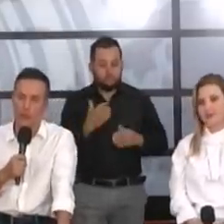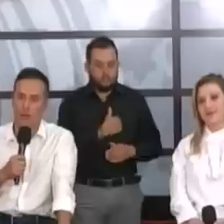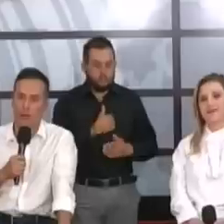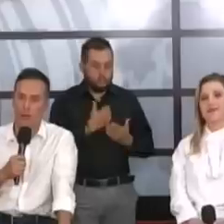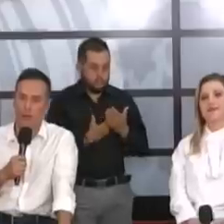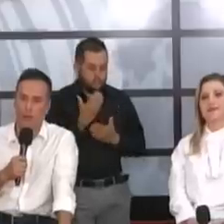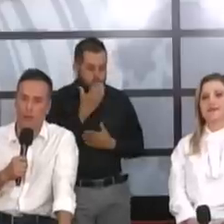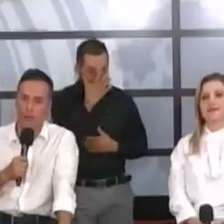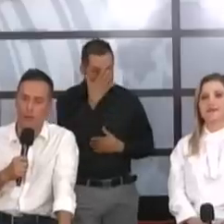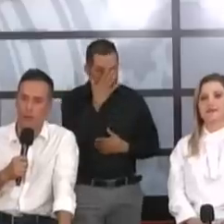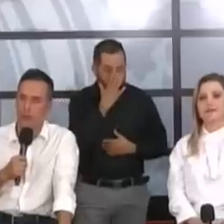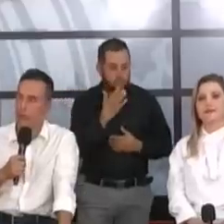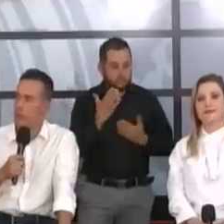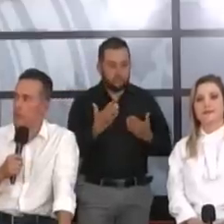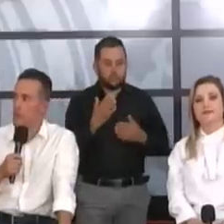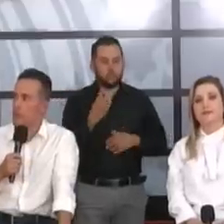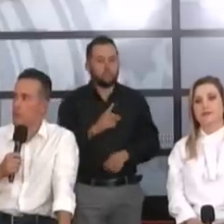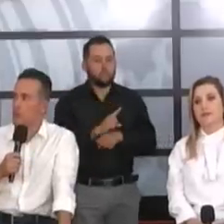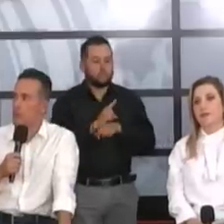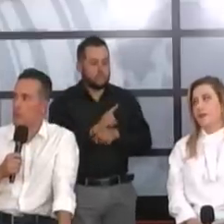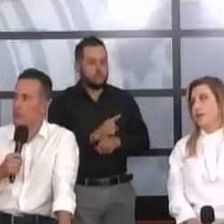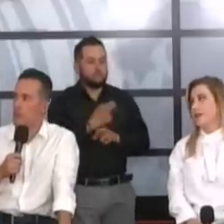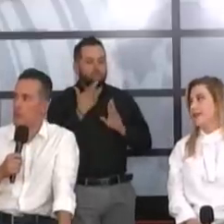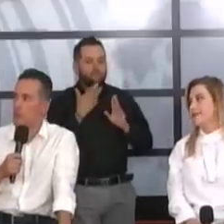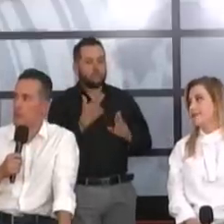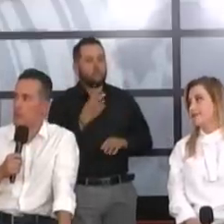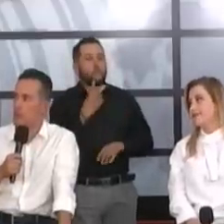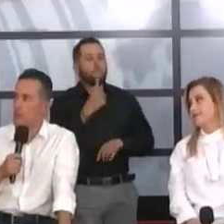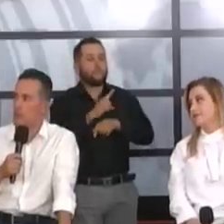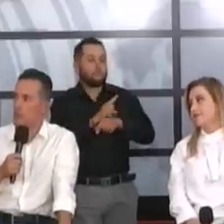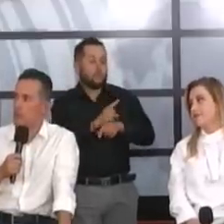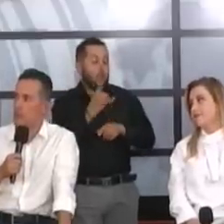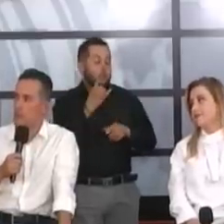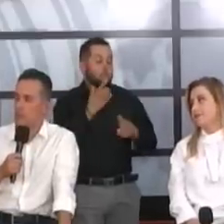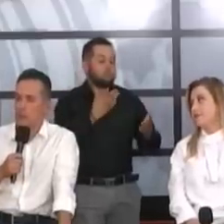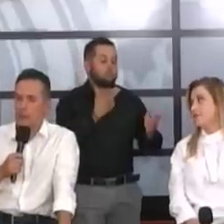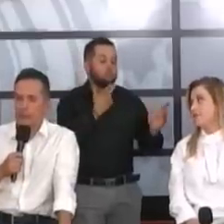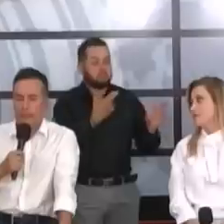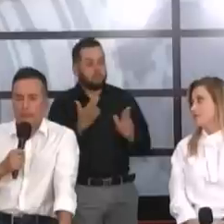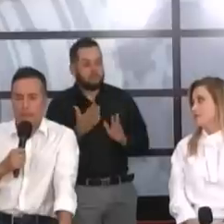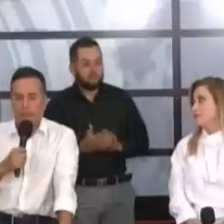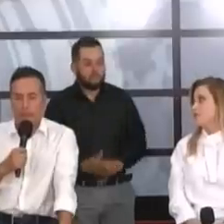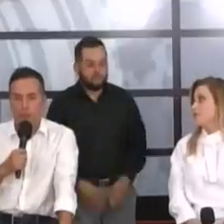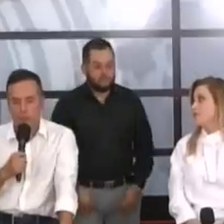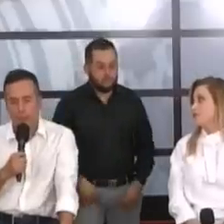empecemos. 2 minutos para la respuesta y 1 minuto si hay réplica.